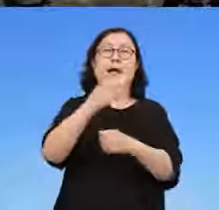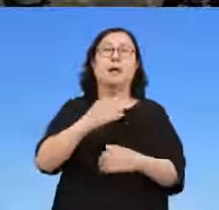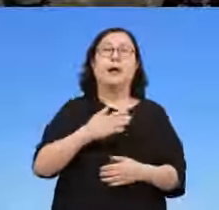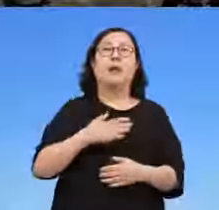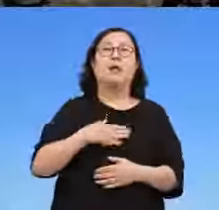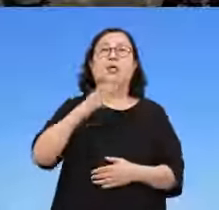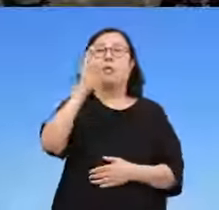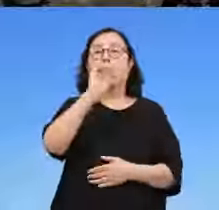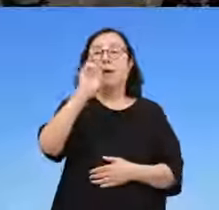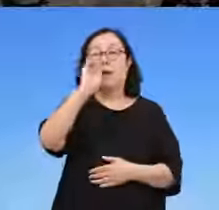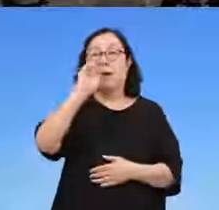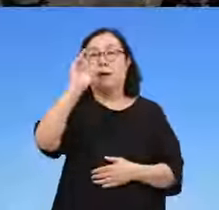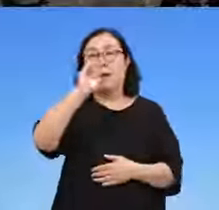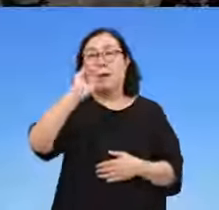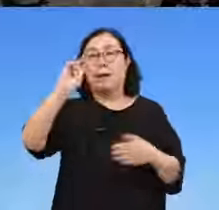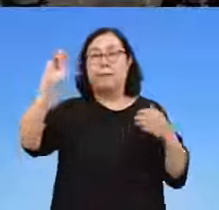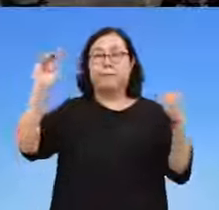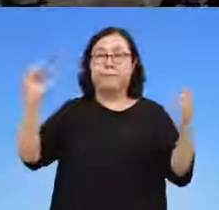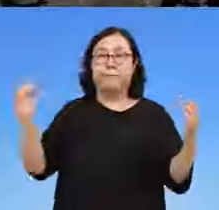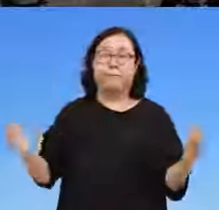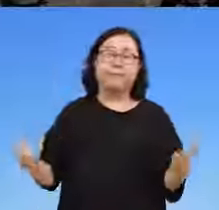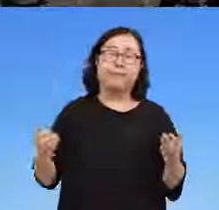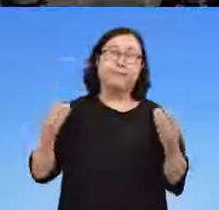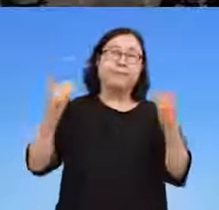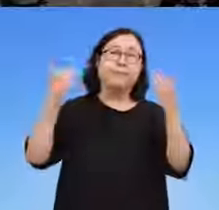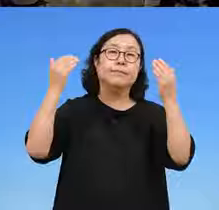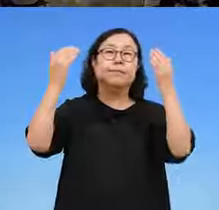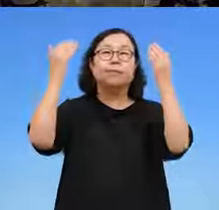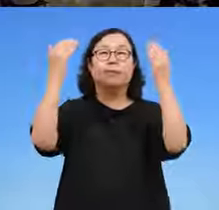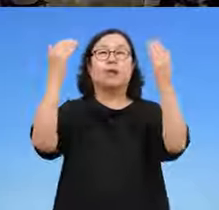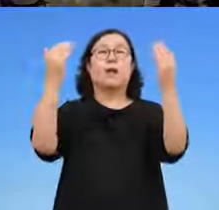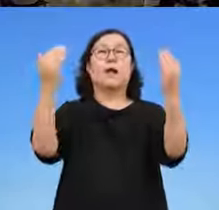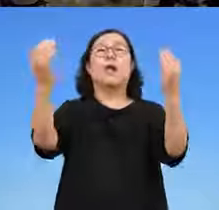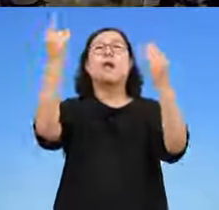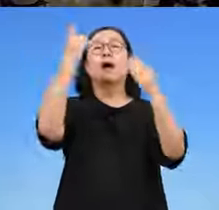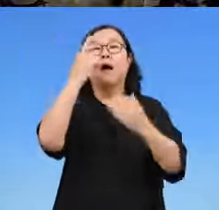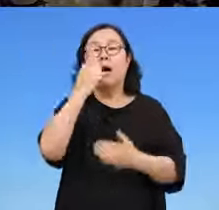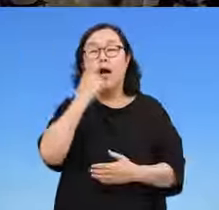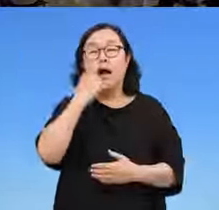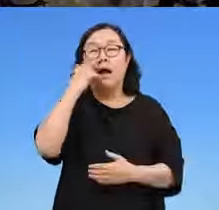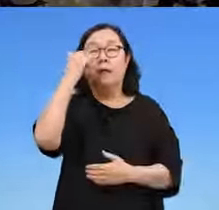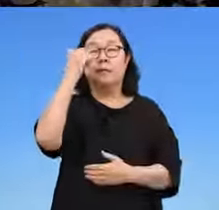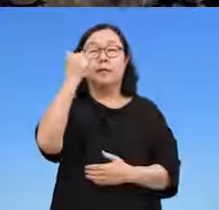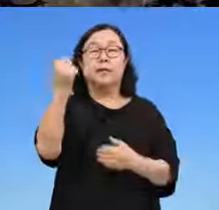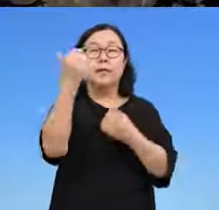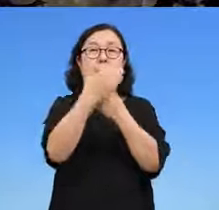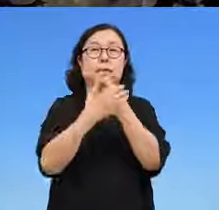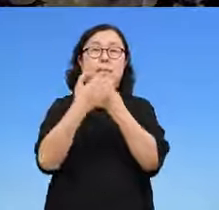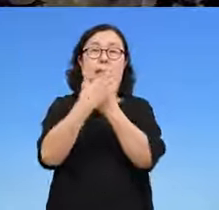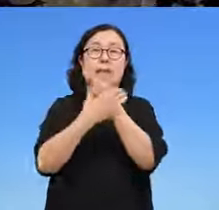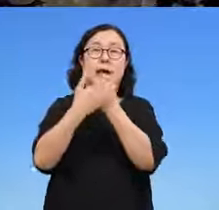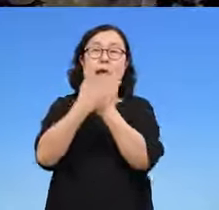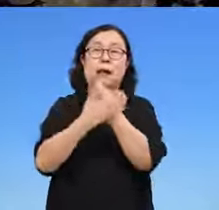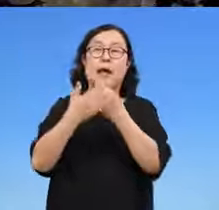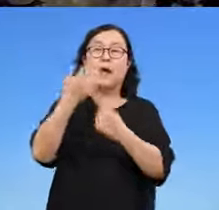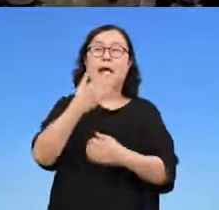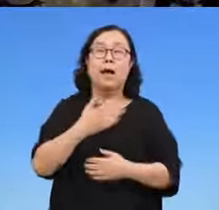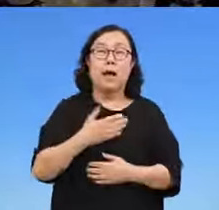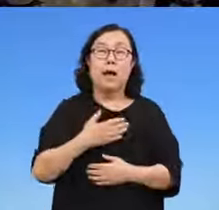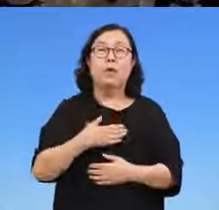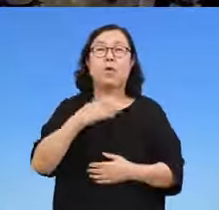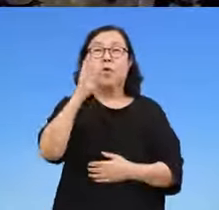아버지 사랑 내가 노래해, 아버지 은혜 내가 아버지